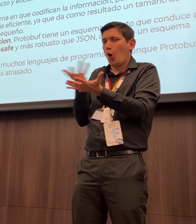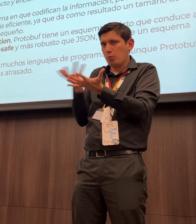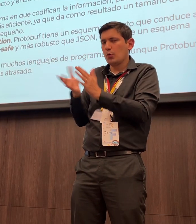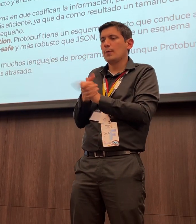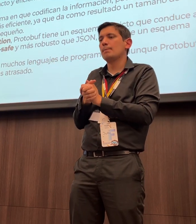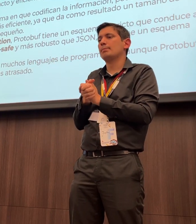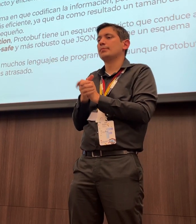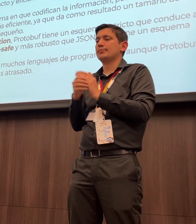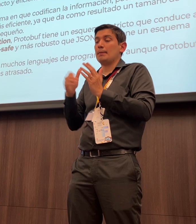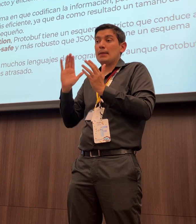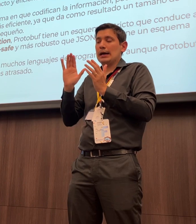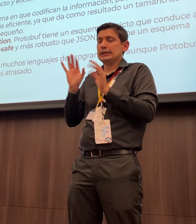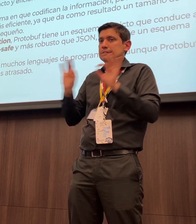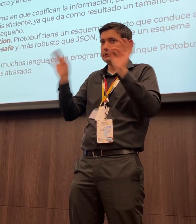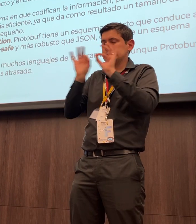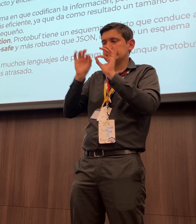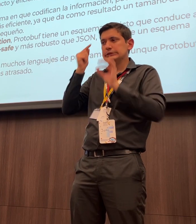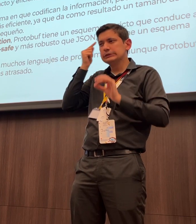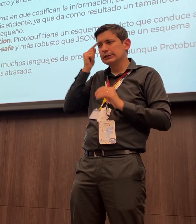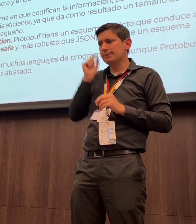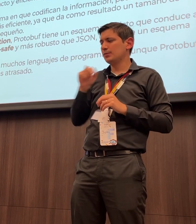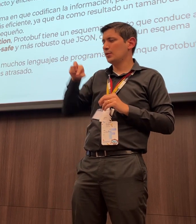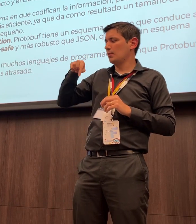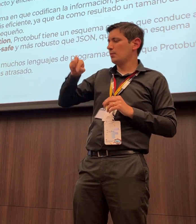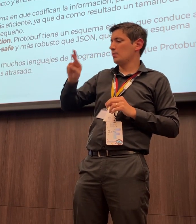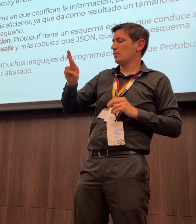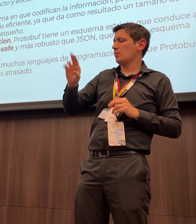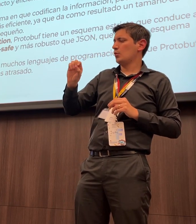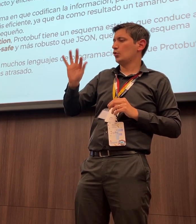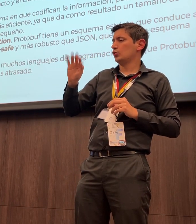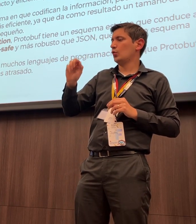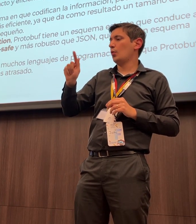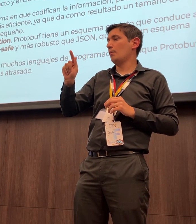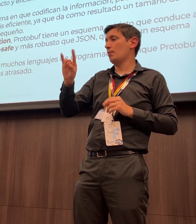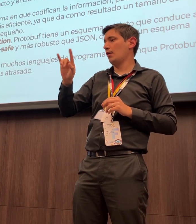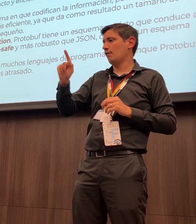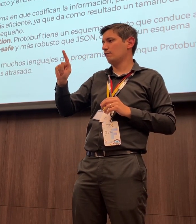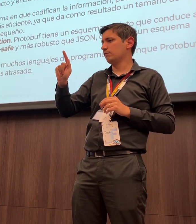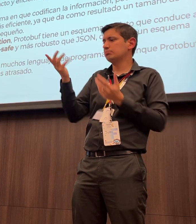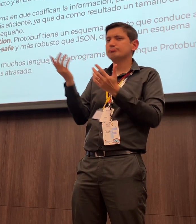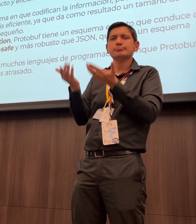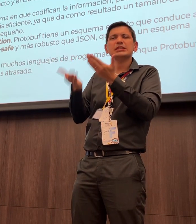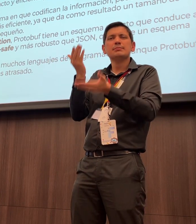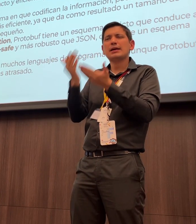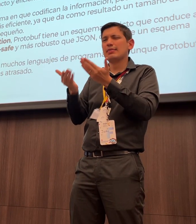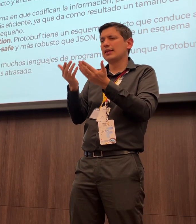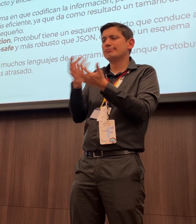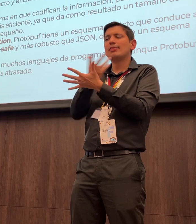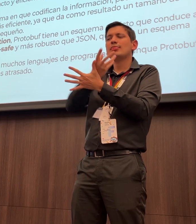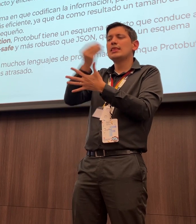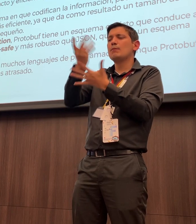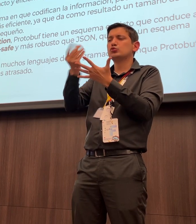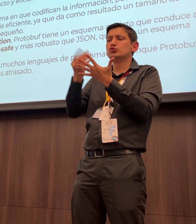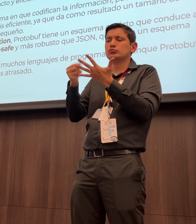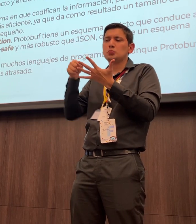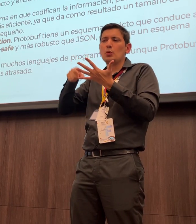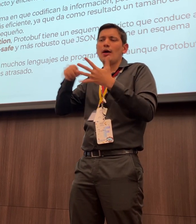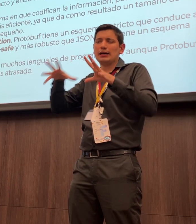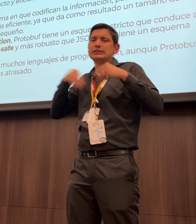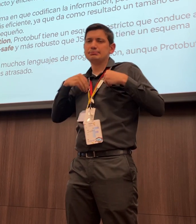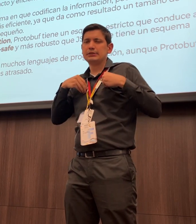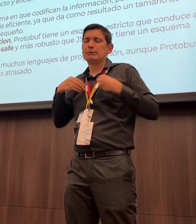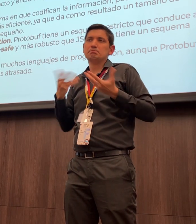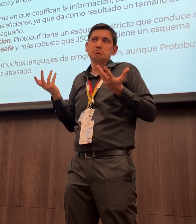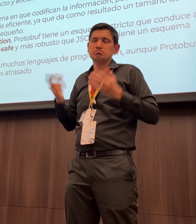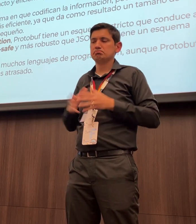es clave-valor, pero lo que es Protobuf podemos definir el mensaje con los distintos tipos que soporta. Y bueno, en este caso van